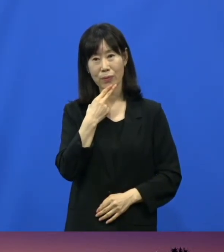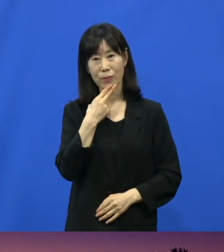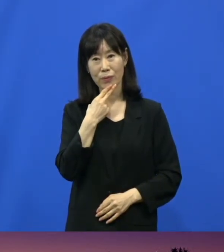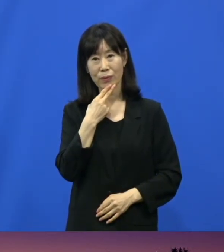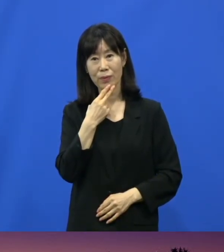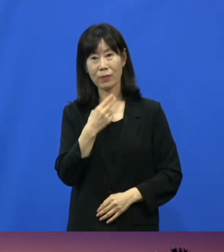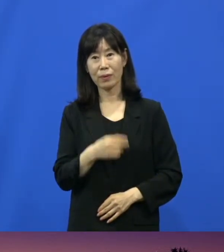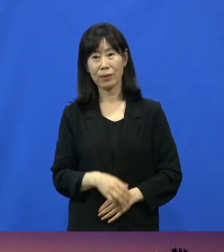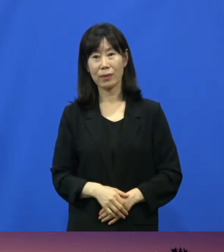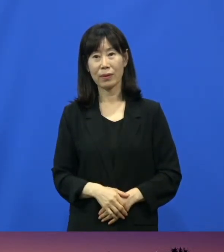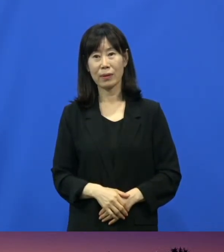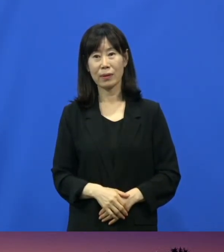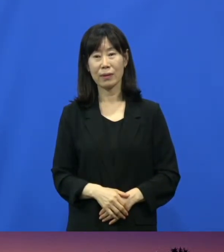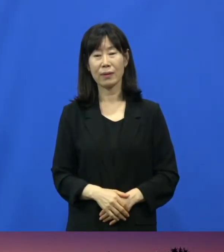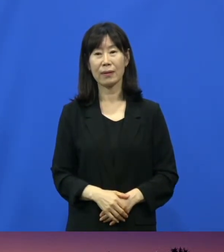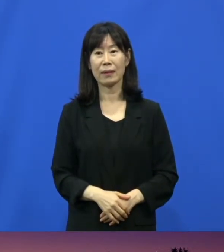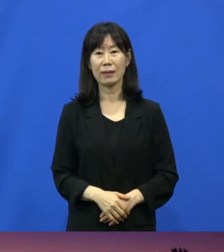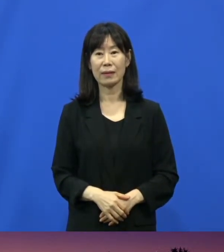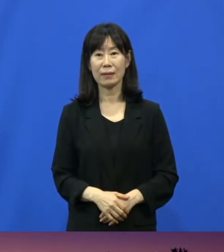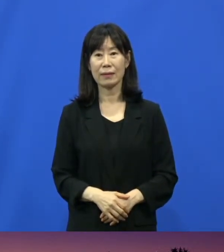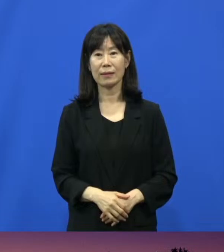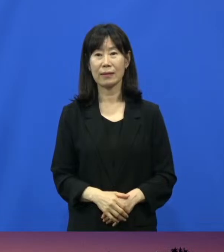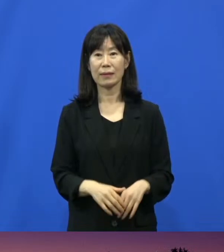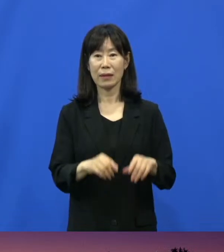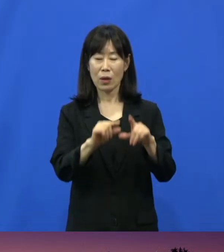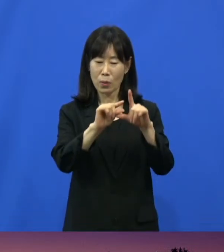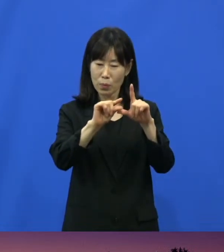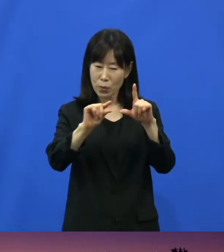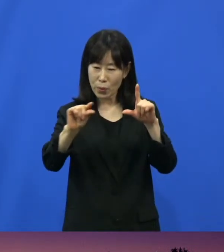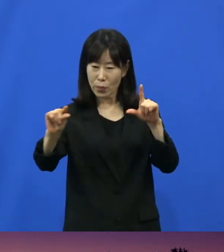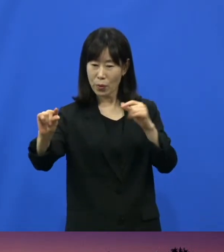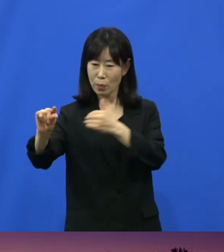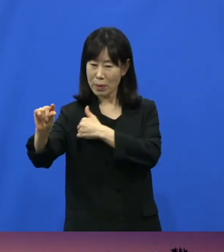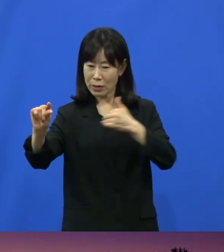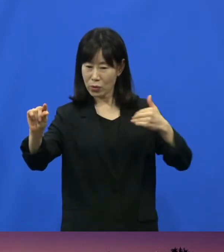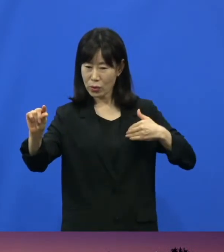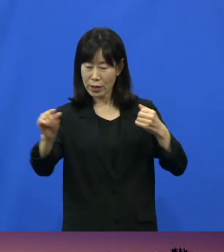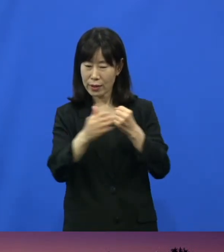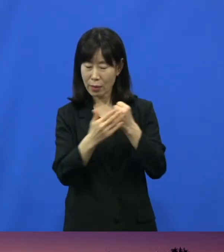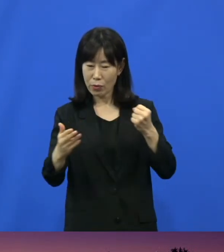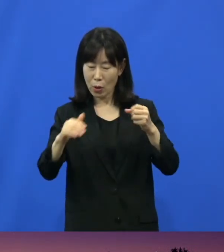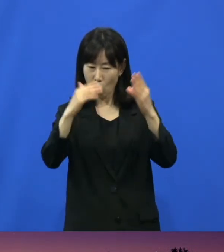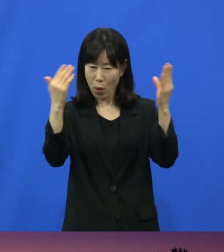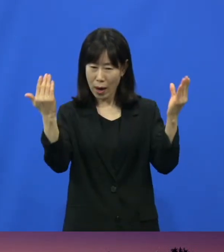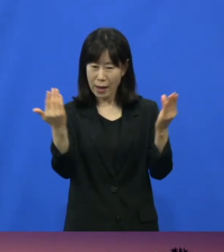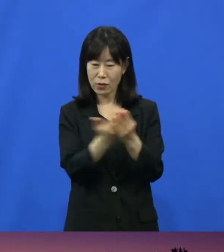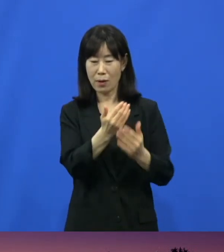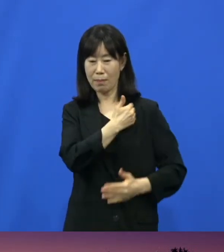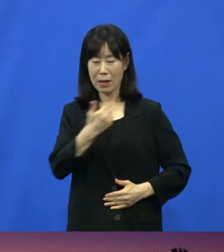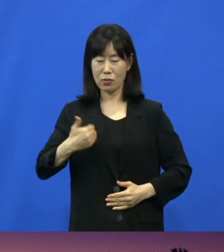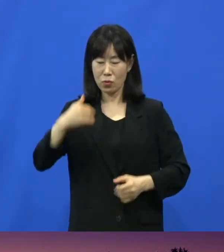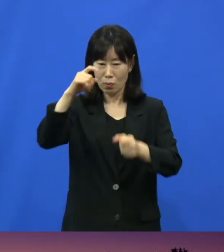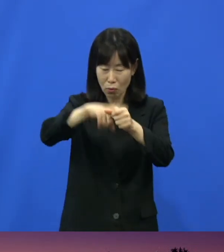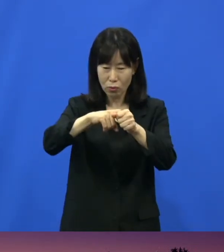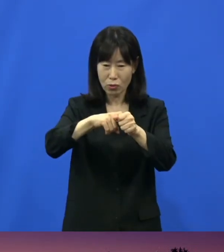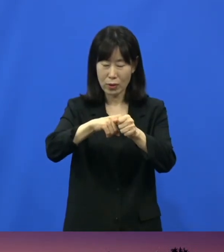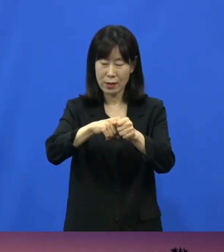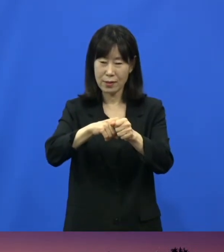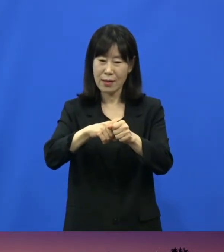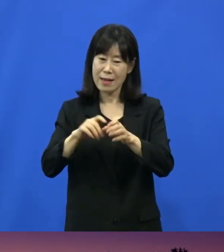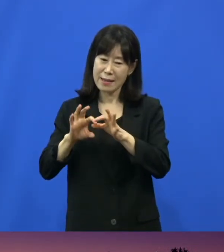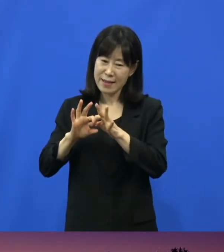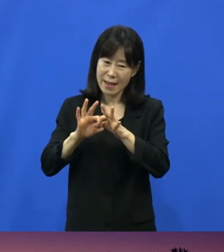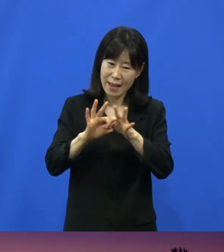부분적인 거거든요. 그러니까 완전한 만족을 보지 못하니까 계속 또 하는 거예요. 그